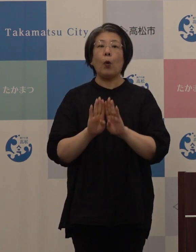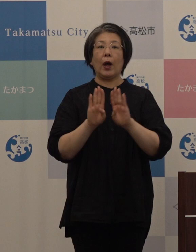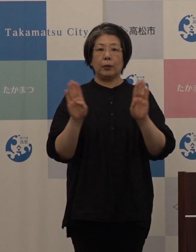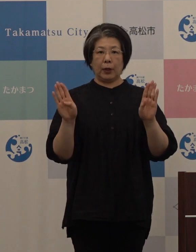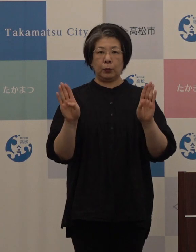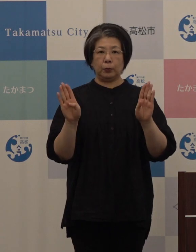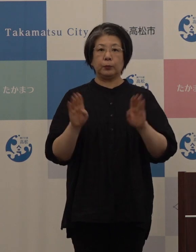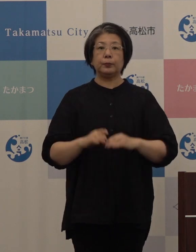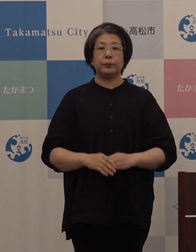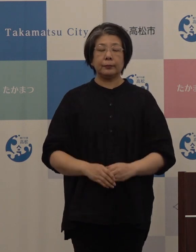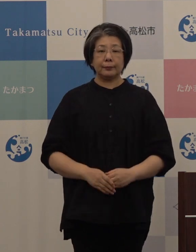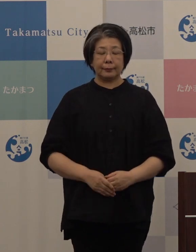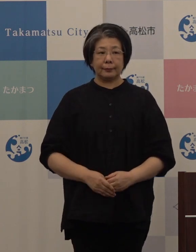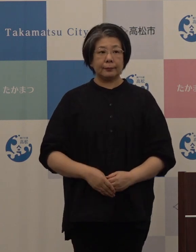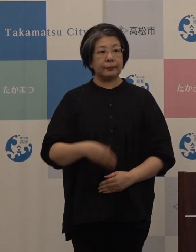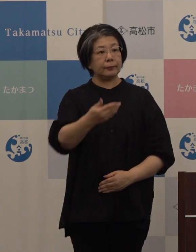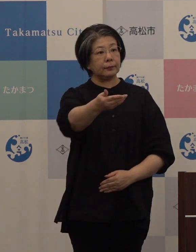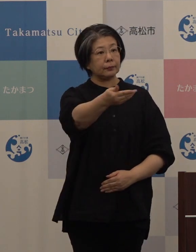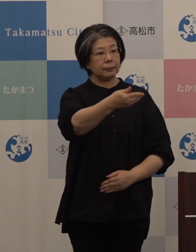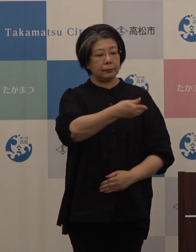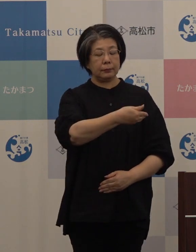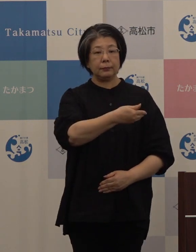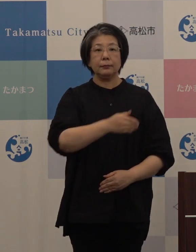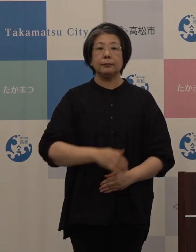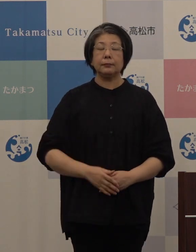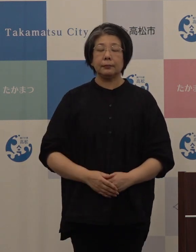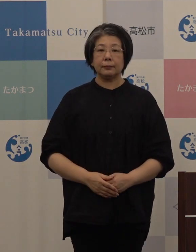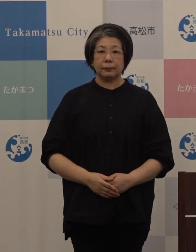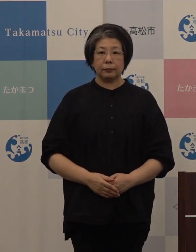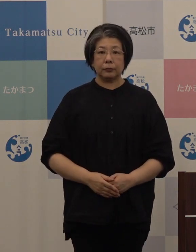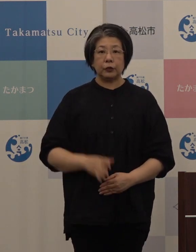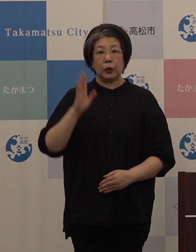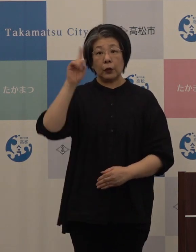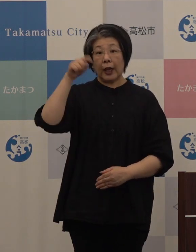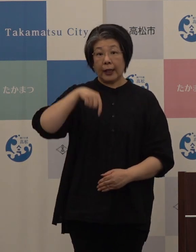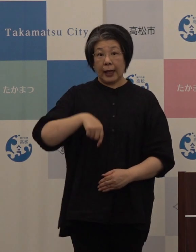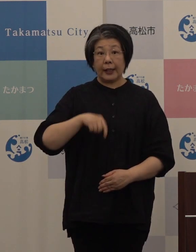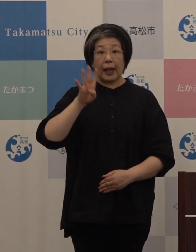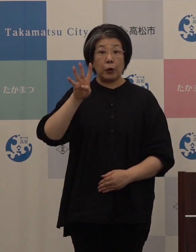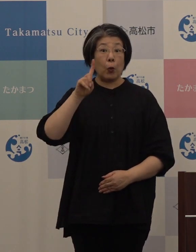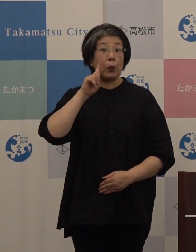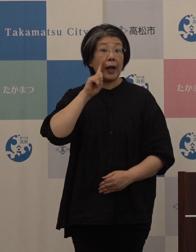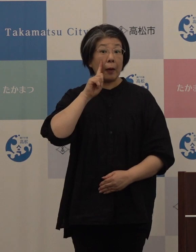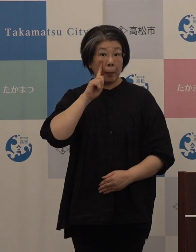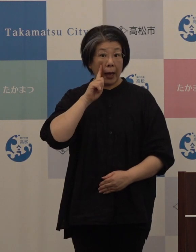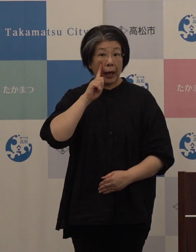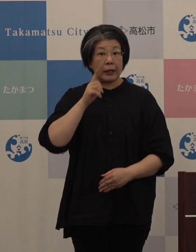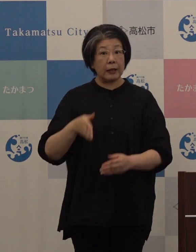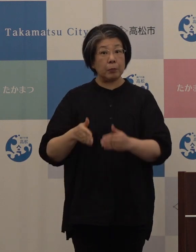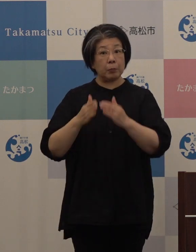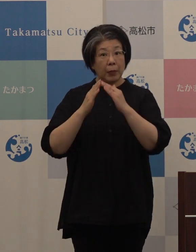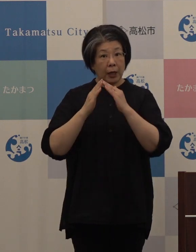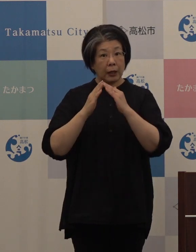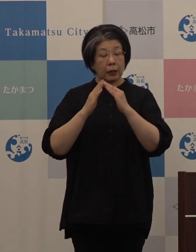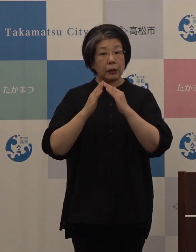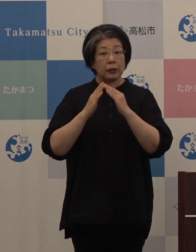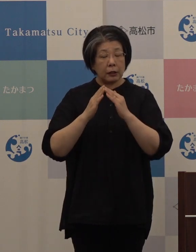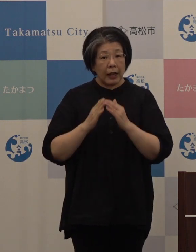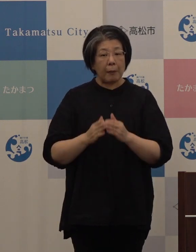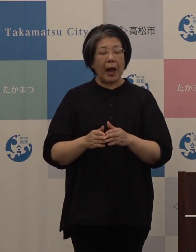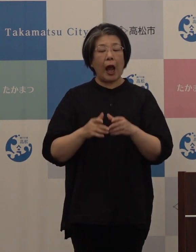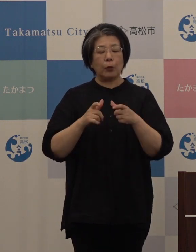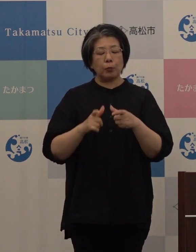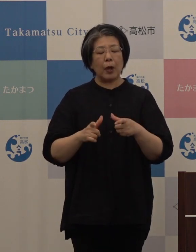ます。 実際こういった合併、県内でも4例目ということですけども、徐々には広がってはいってはいるんですけ